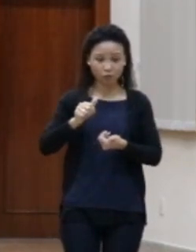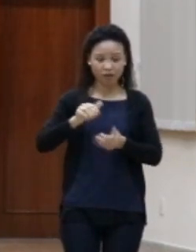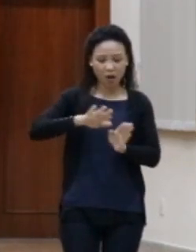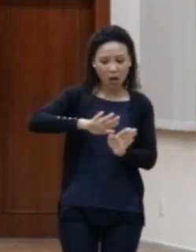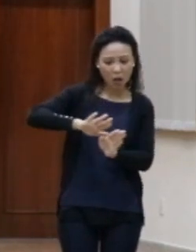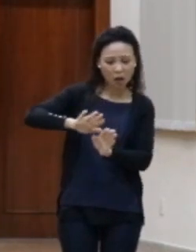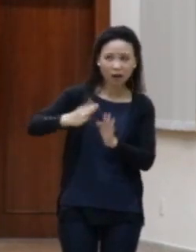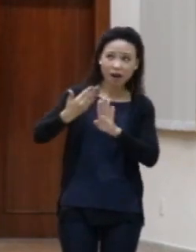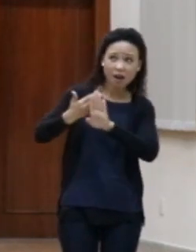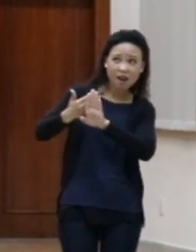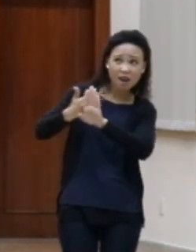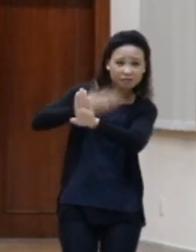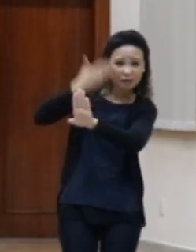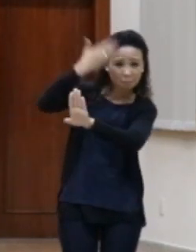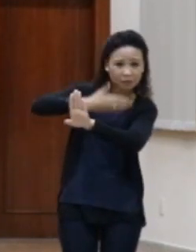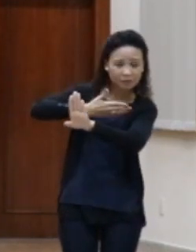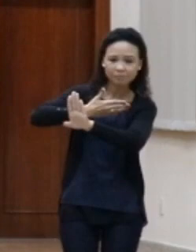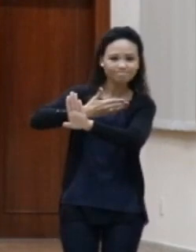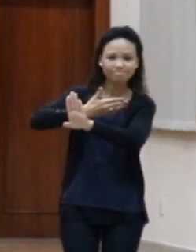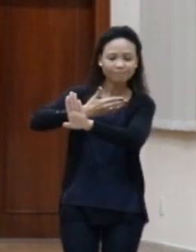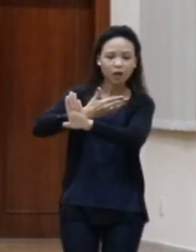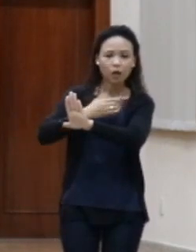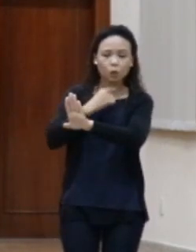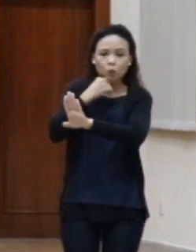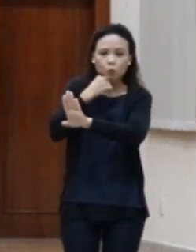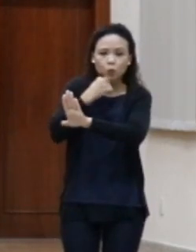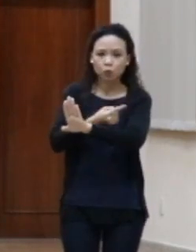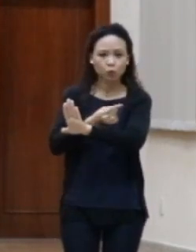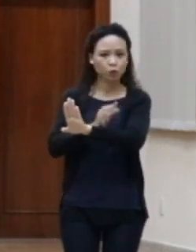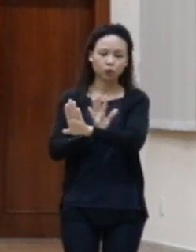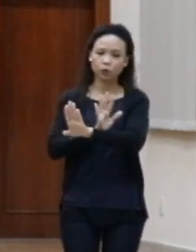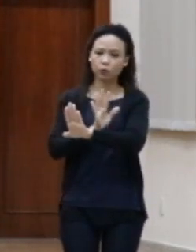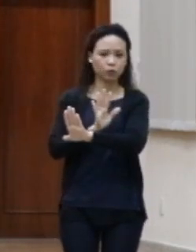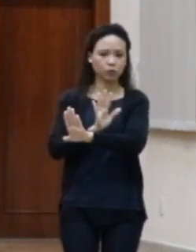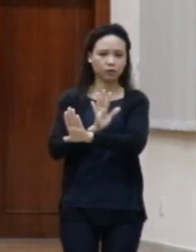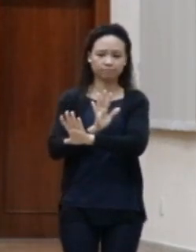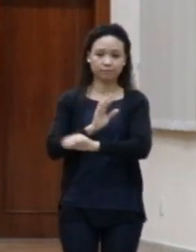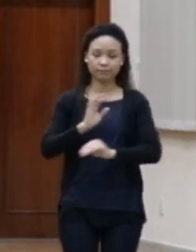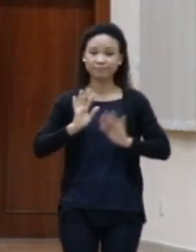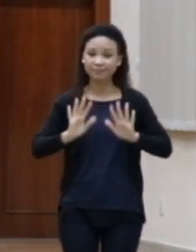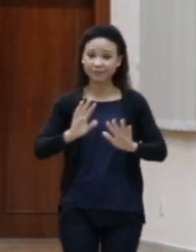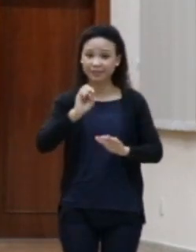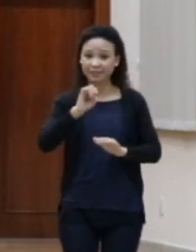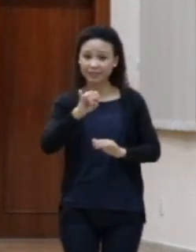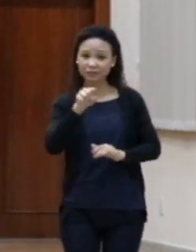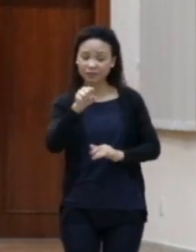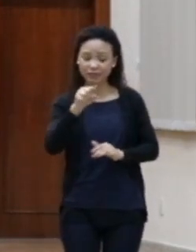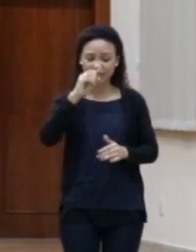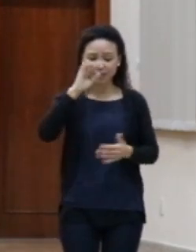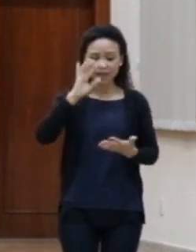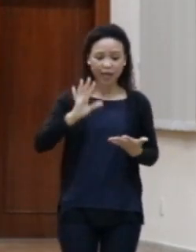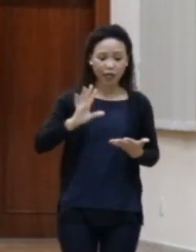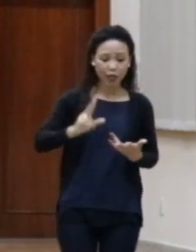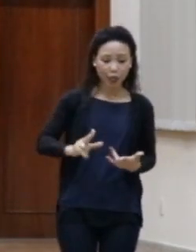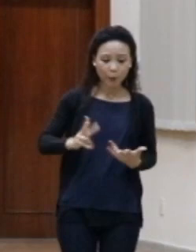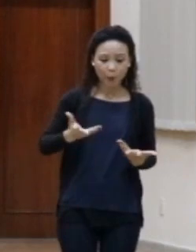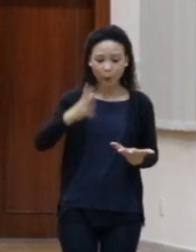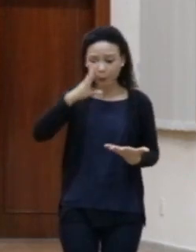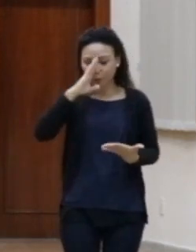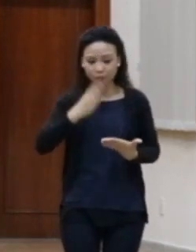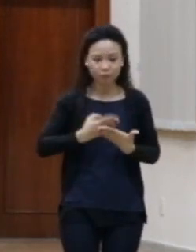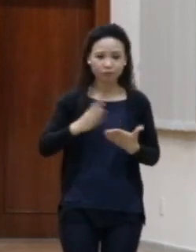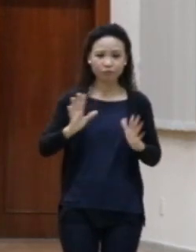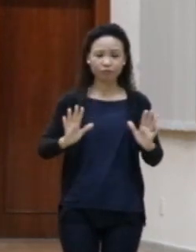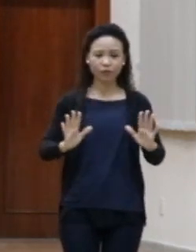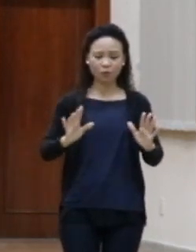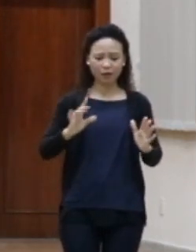crê nisso, meu querido, se você não crê no propósito soberano de Deus para as lutas, para os sofrimentos, para